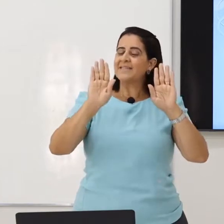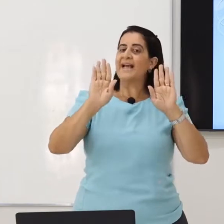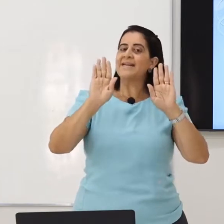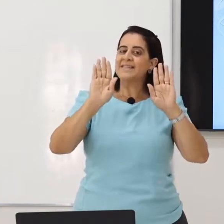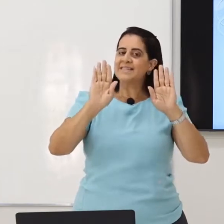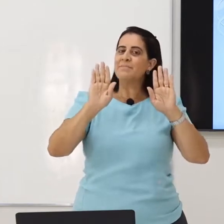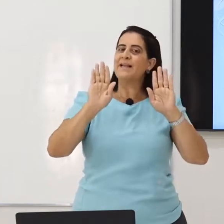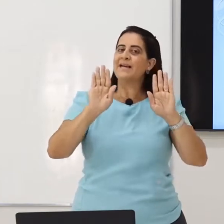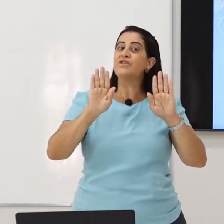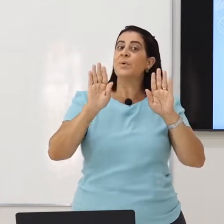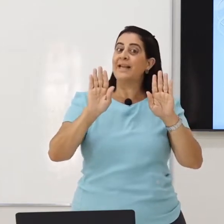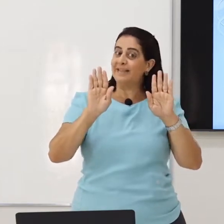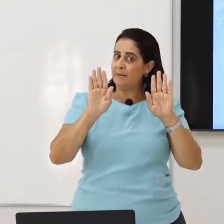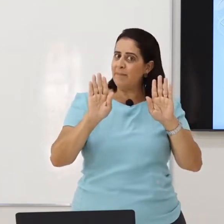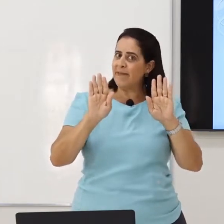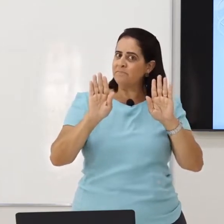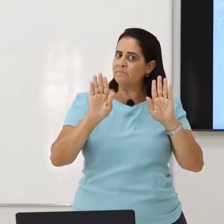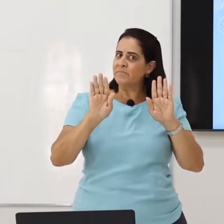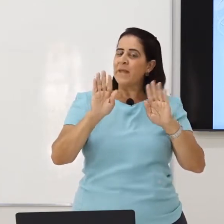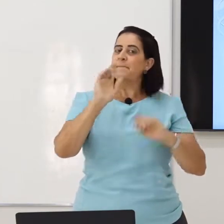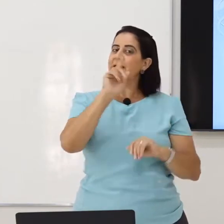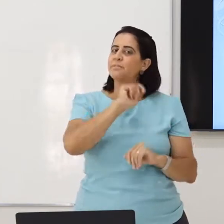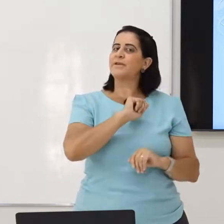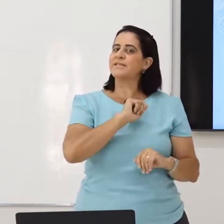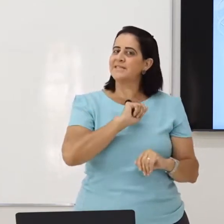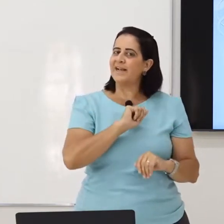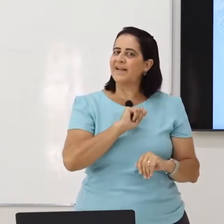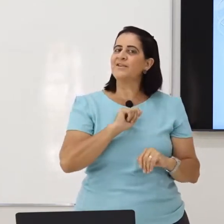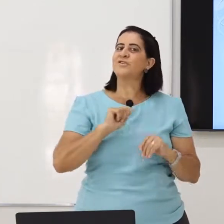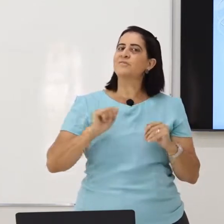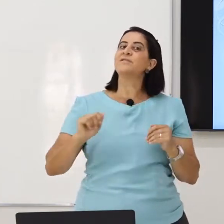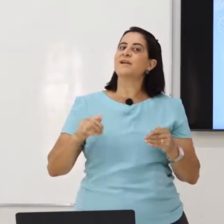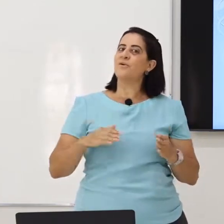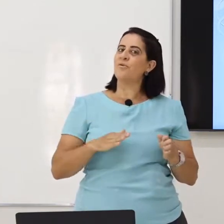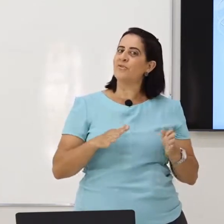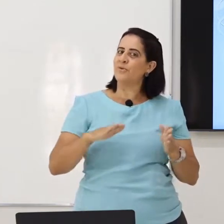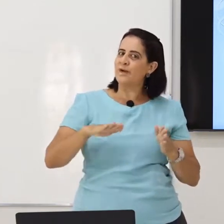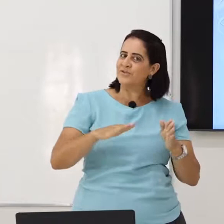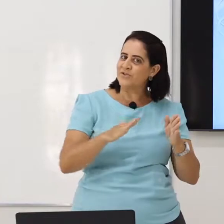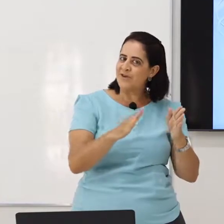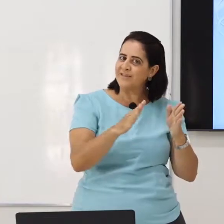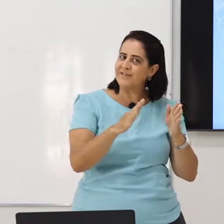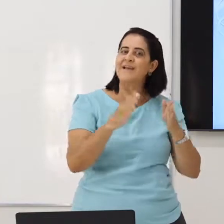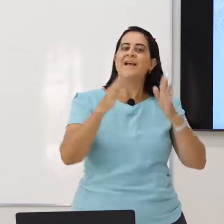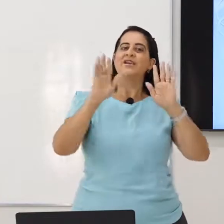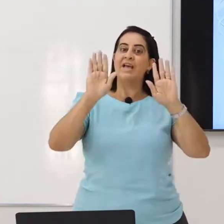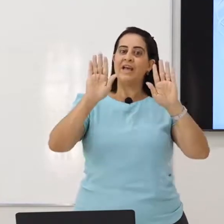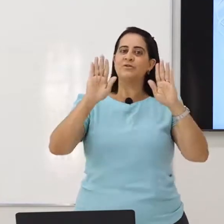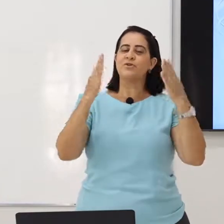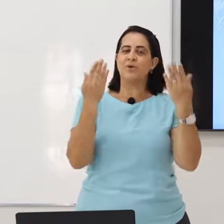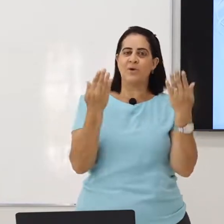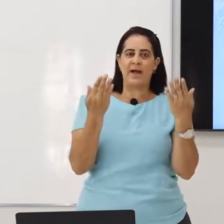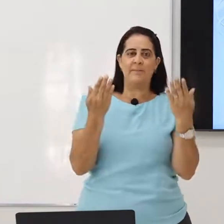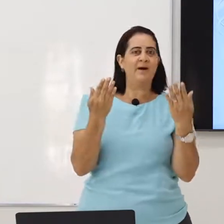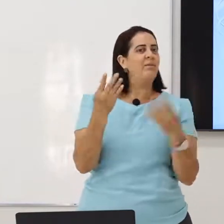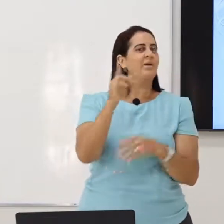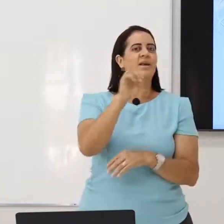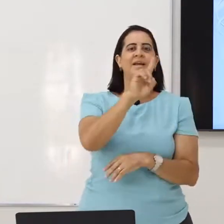é semelhante com a letra B. Mas pode ser que nós vamos ter configurações, jeito de colocar a mão, que